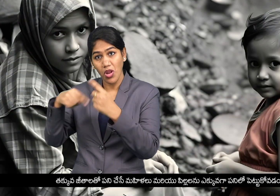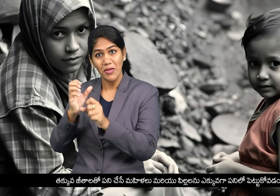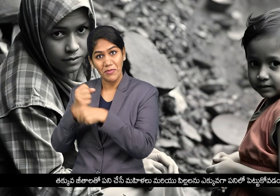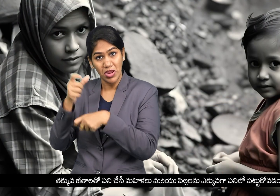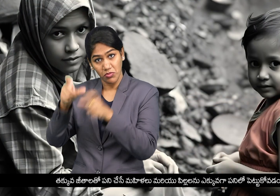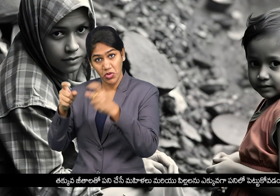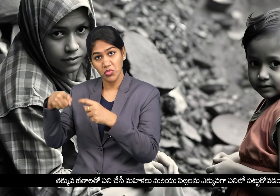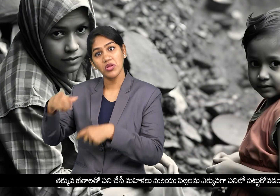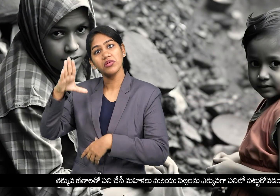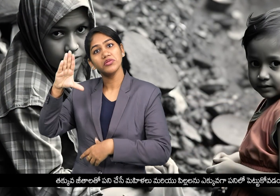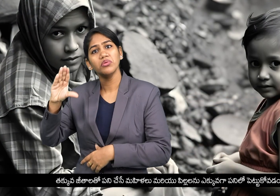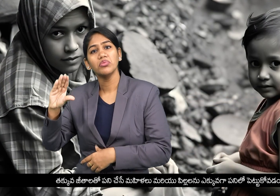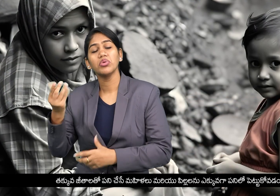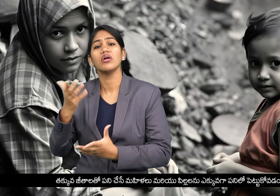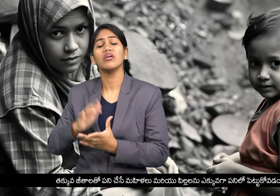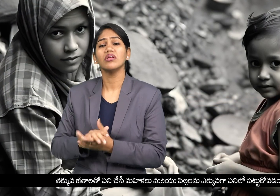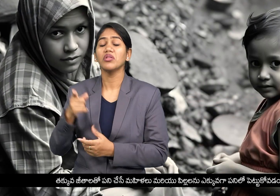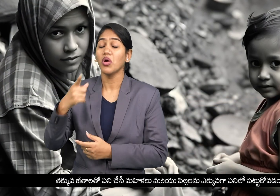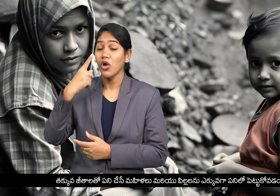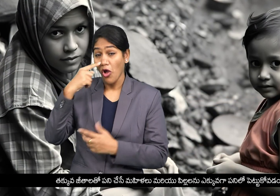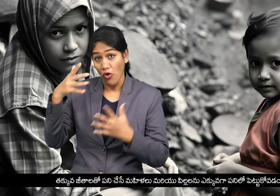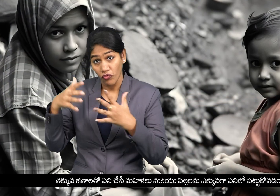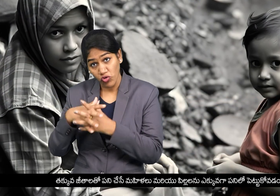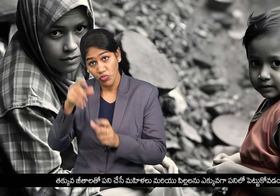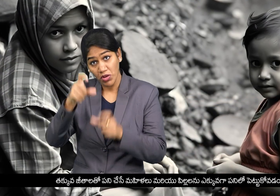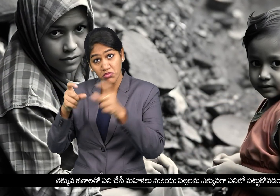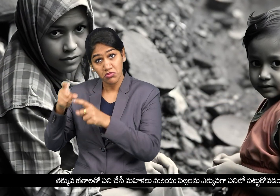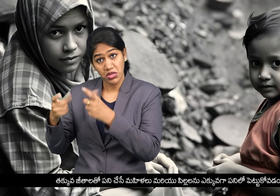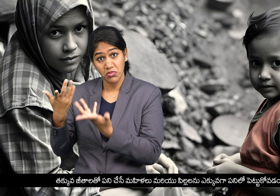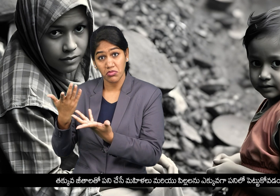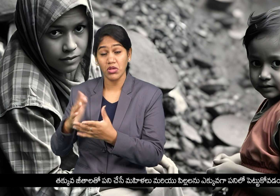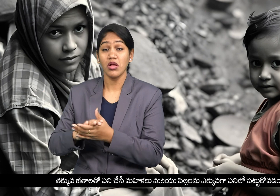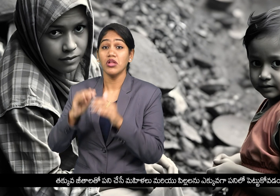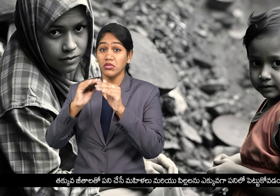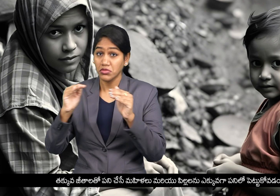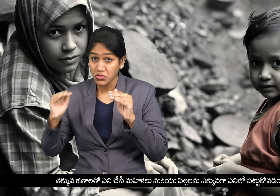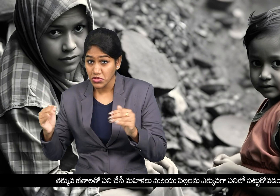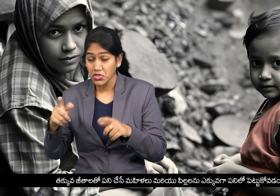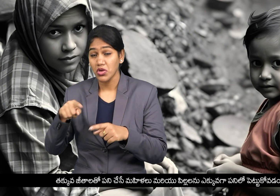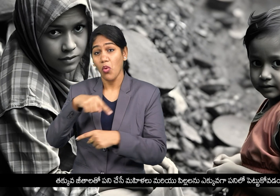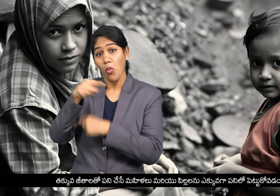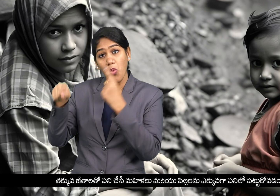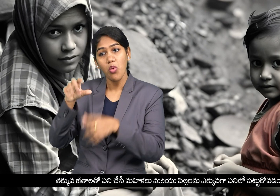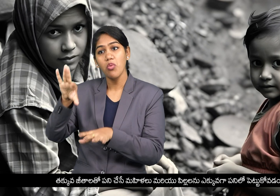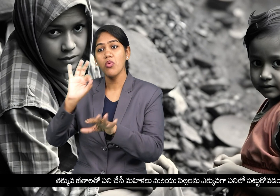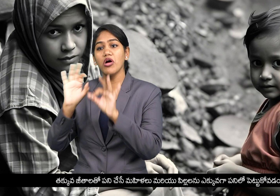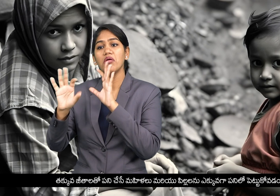తక్కువ జీతాలతో పనిచేసే మహిళలు మరియు పిల్లలను ఎక్కువగా పనిలో పెట్టుకోవడం పెరిగింది.